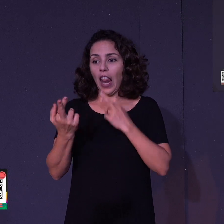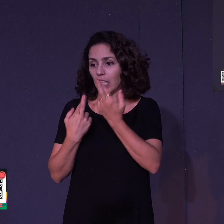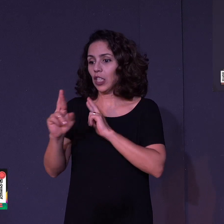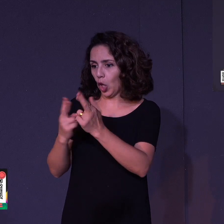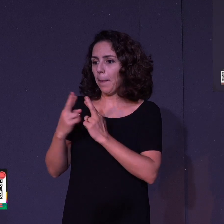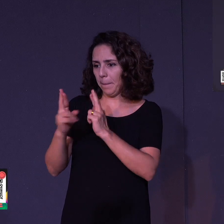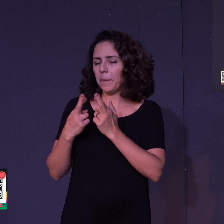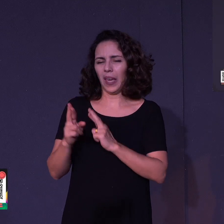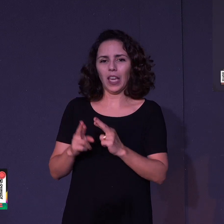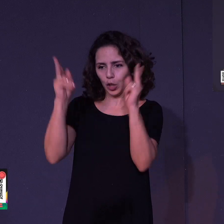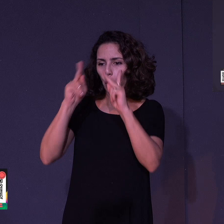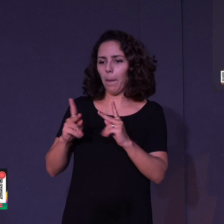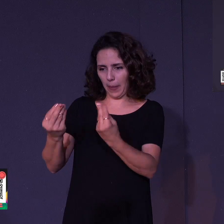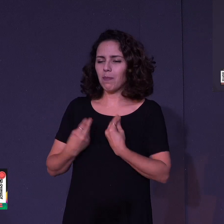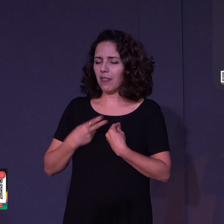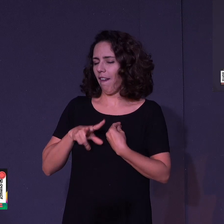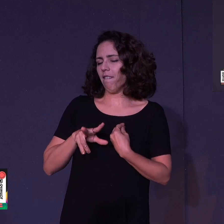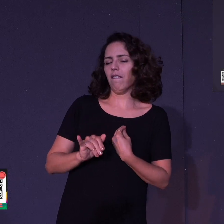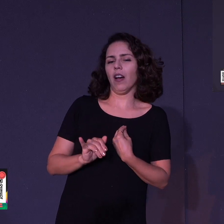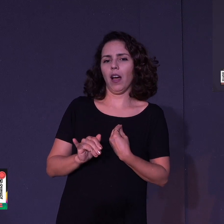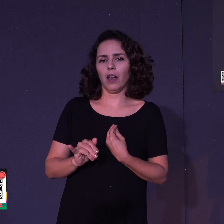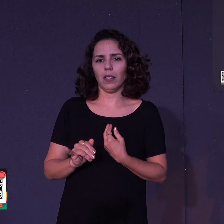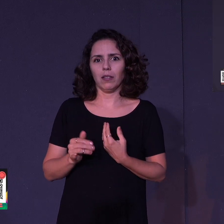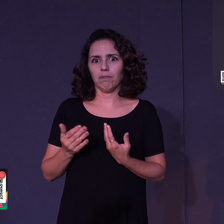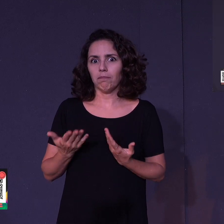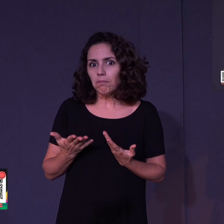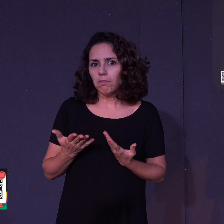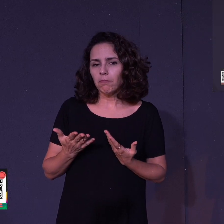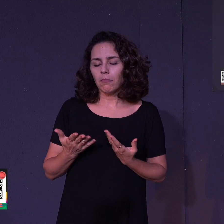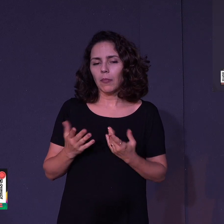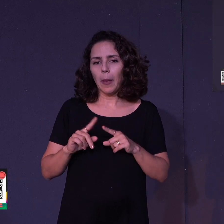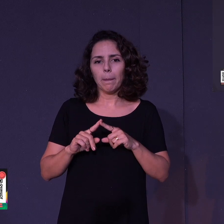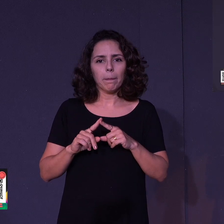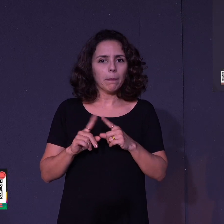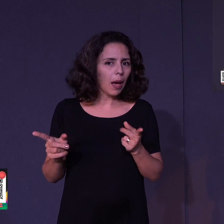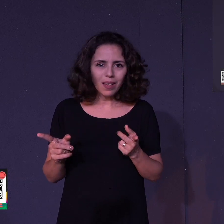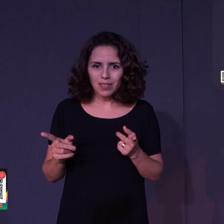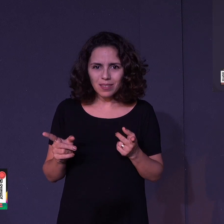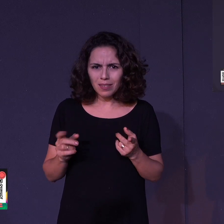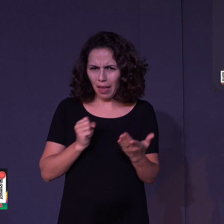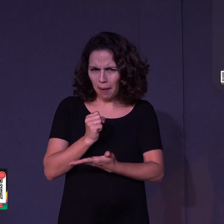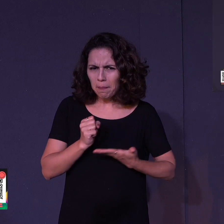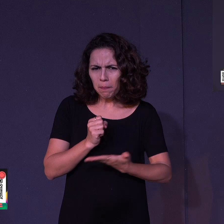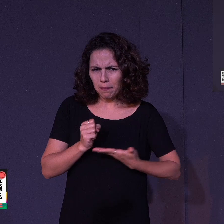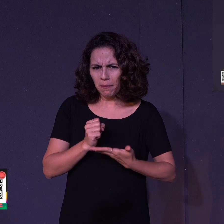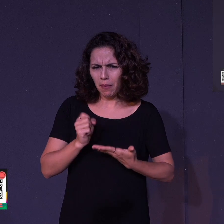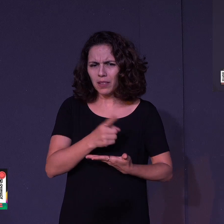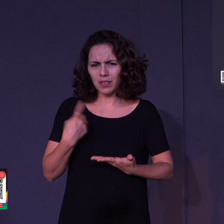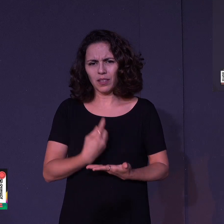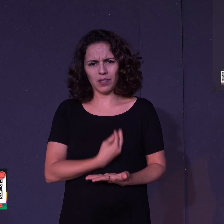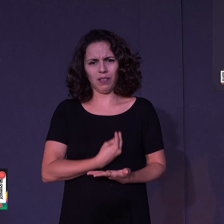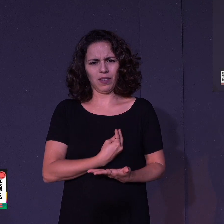relacionamentos, de alguém que até pode corresponder ao nosso sentimento, mas que não pode ser o alicerce da nossa vida, que não